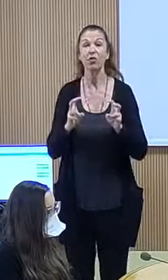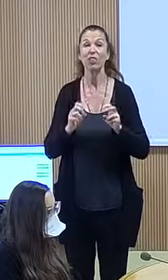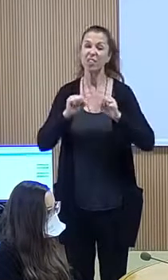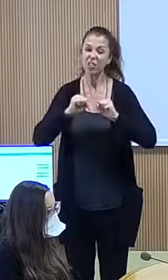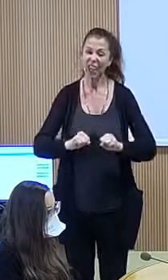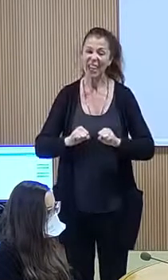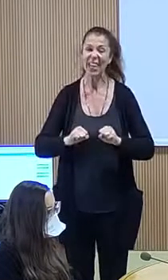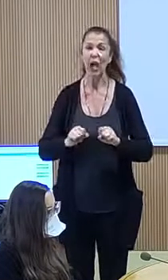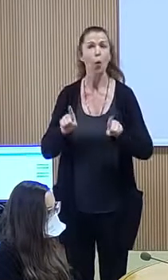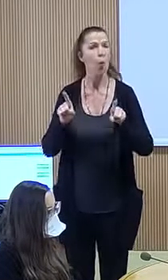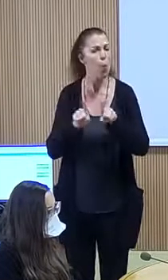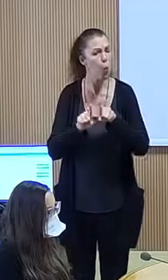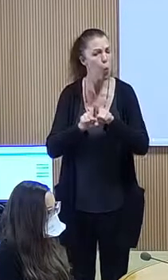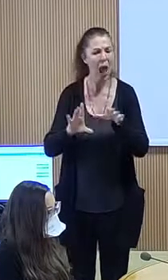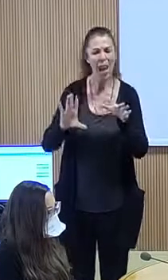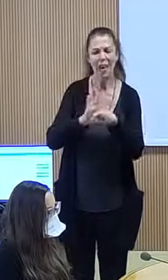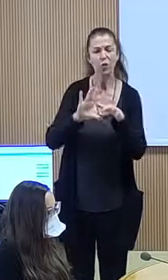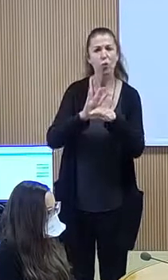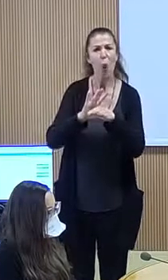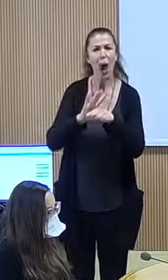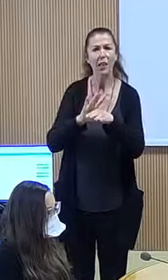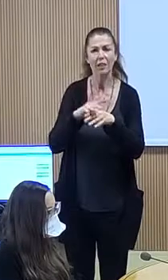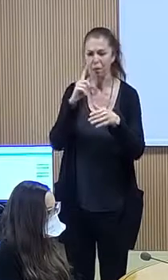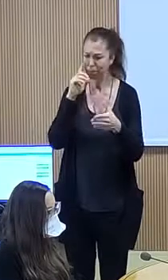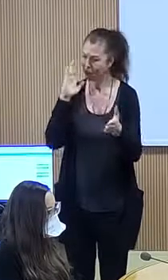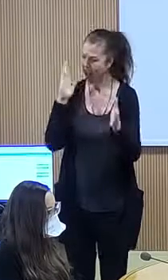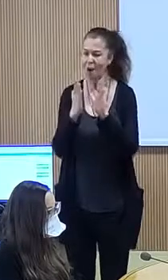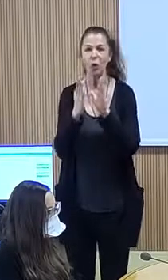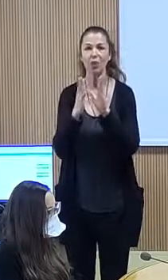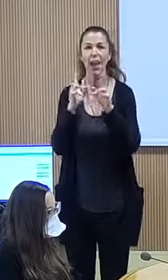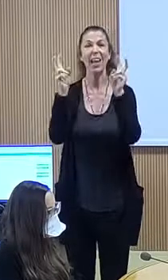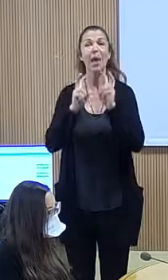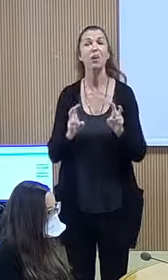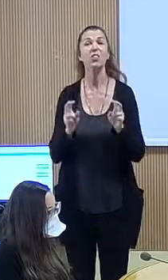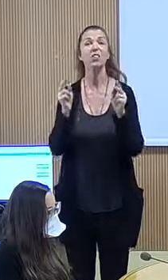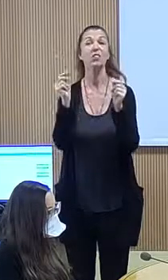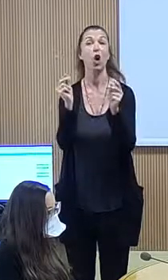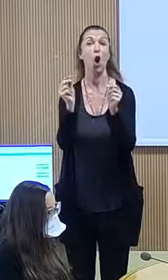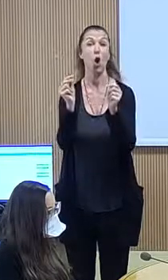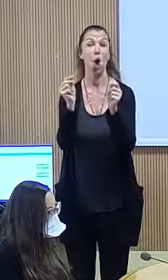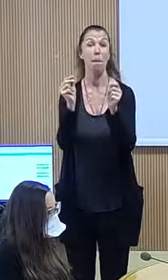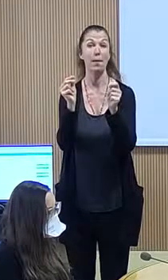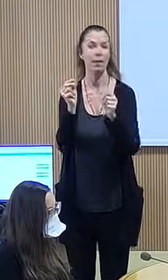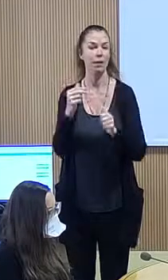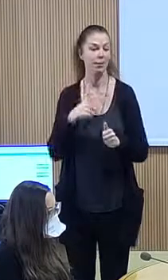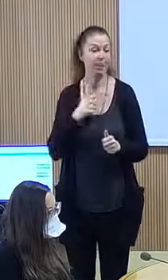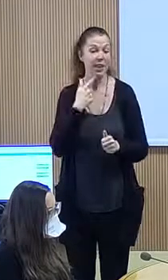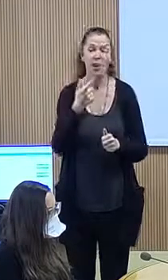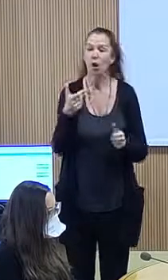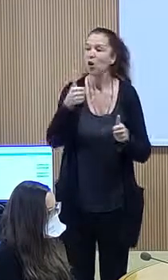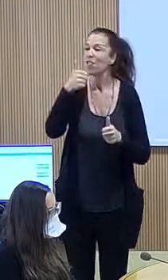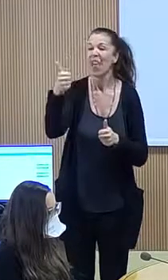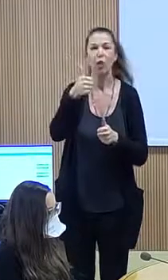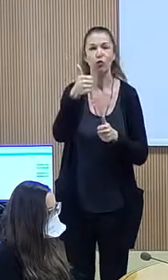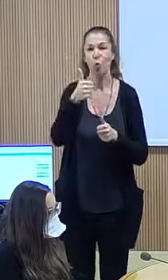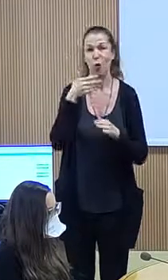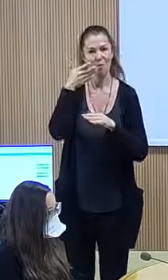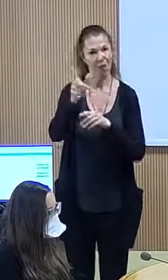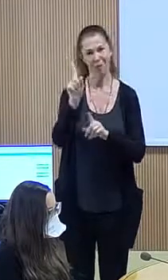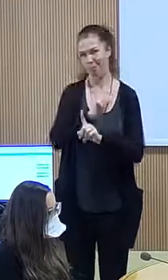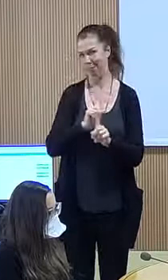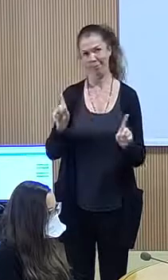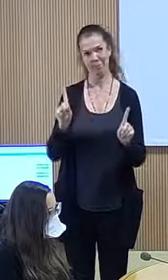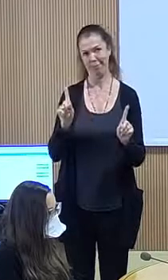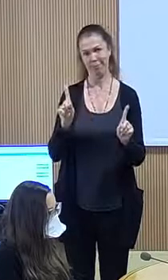anche per affrontare l'emergenza economica perché da soli lo ribadisco sempre non si va da nessuna parte e